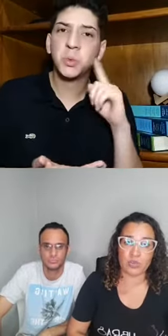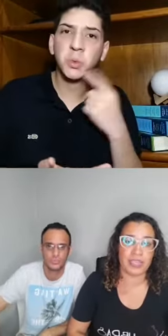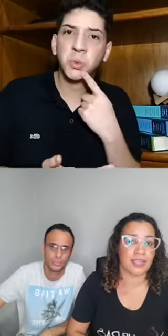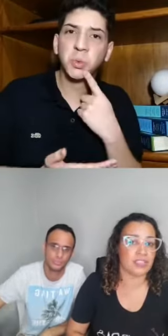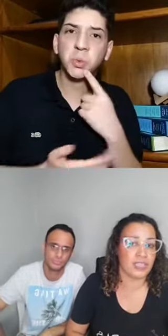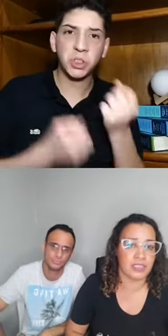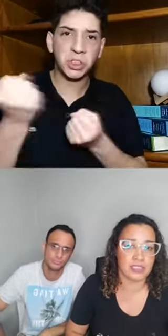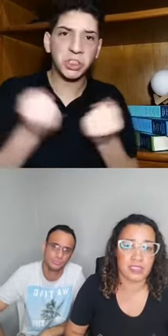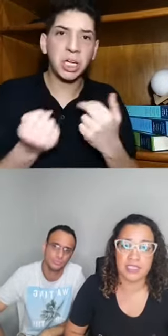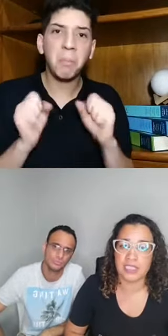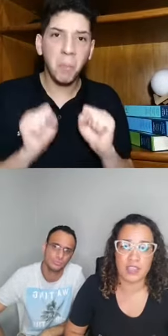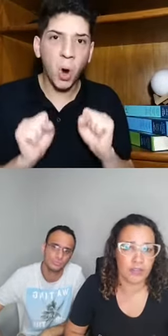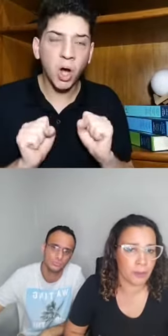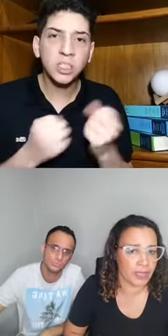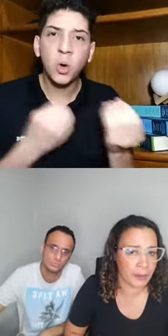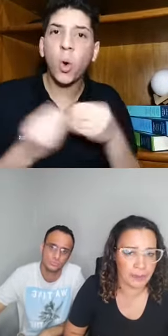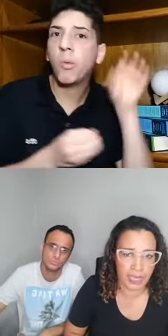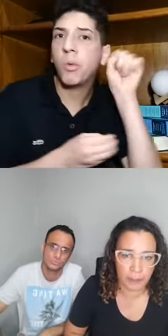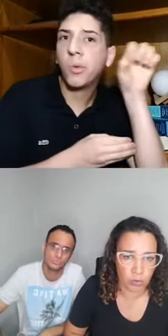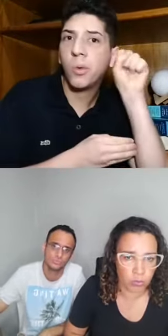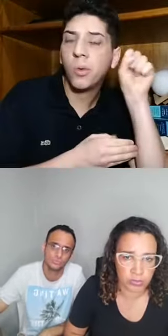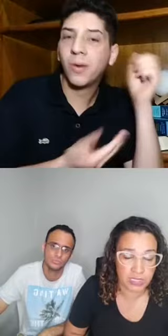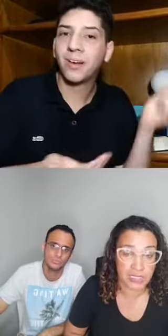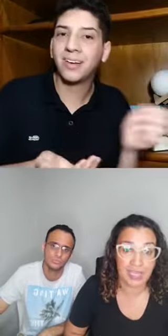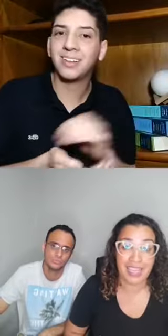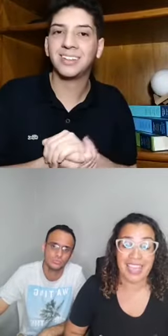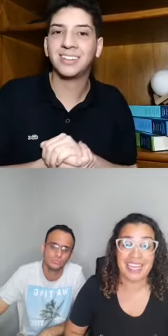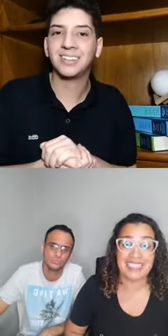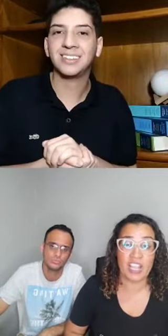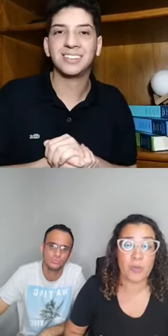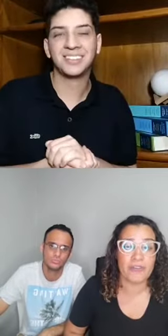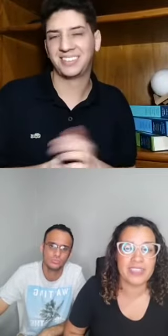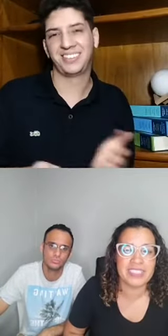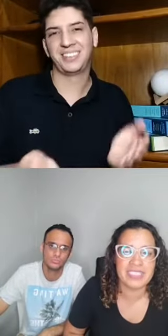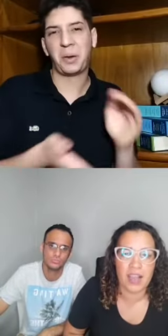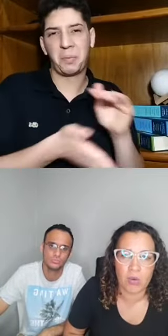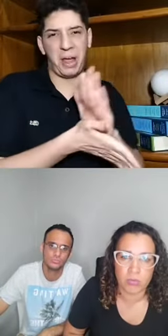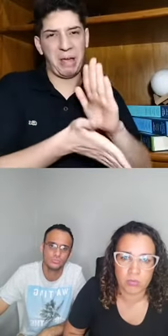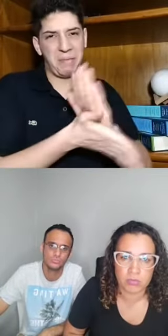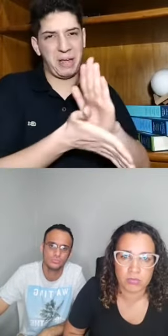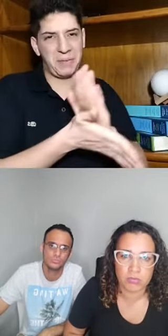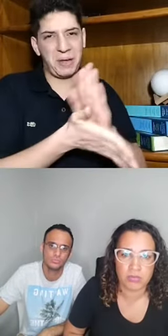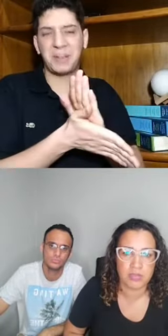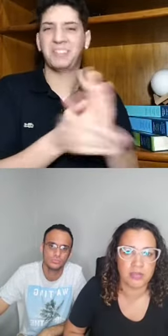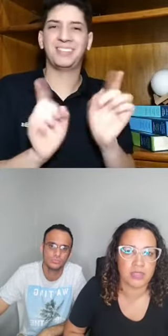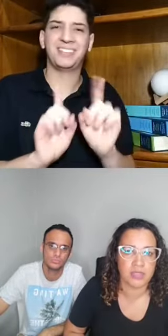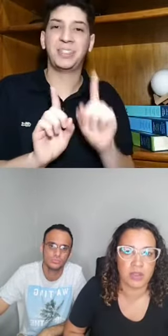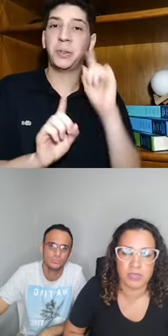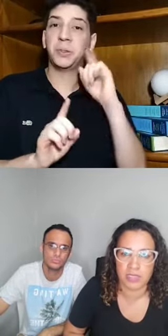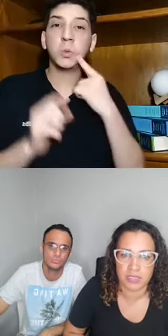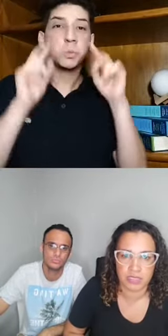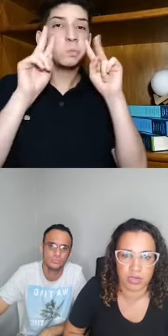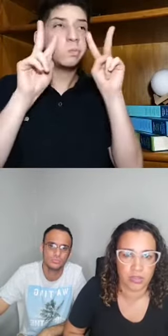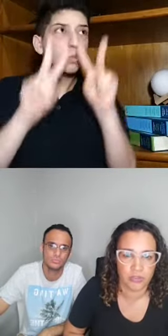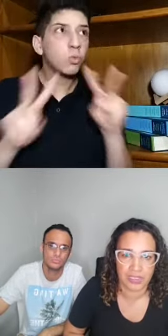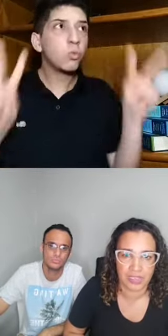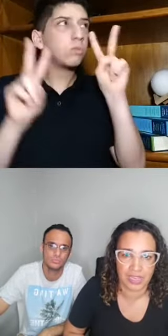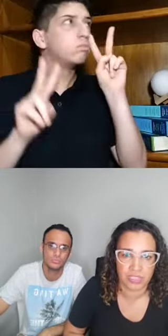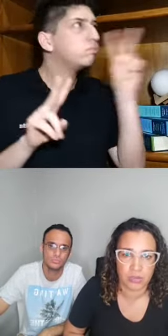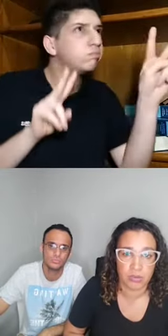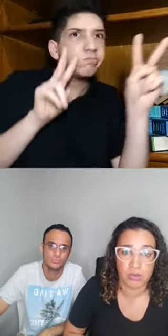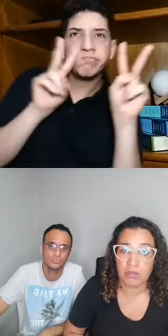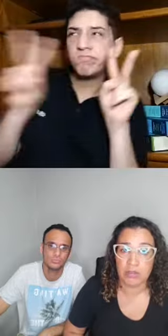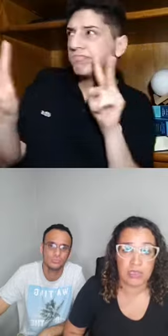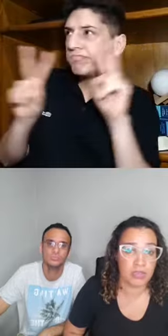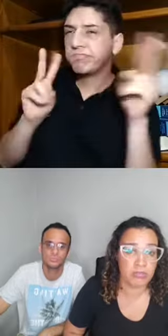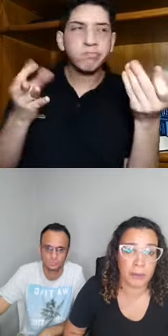vai escutar? Gente, vocês não vão perder tempo com buzina. Eles têm uma visão tão sensacional, tão